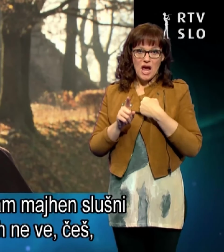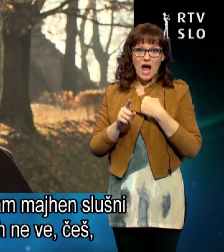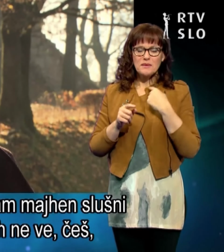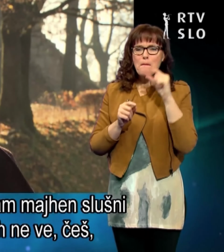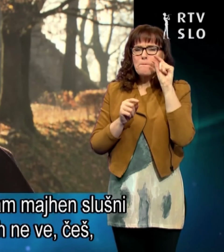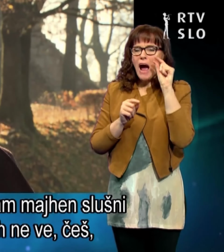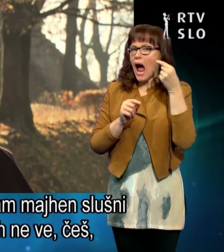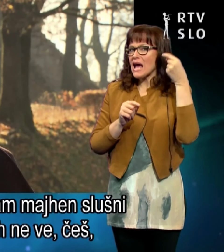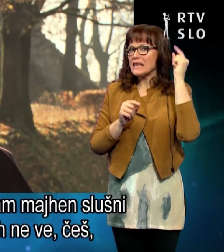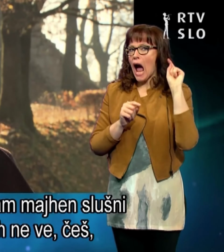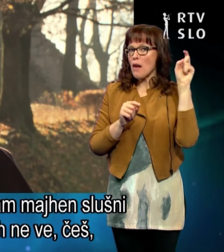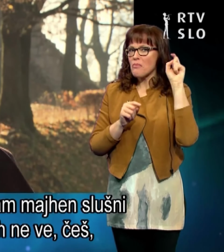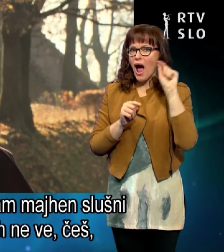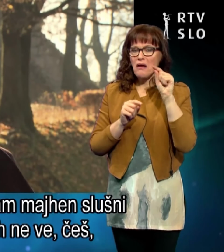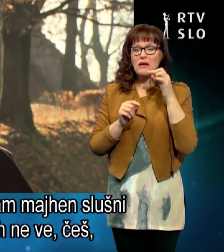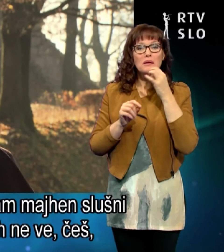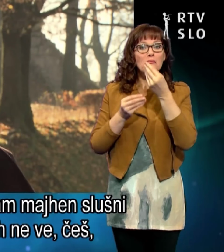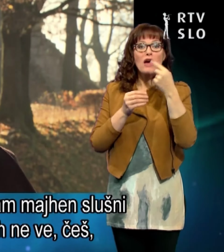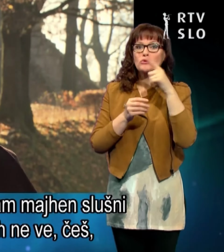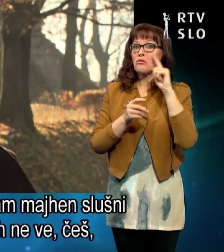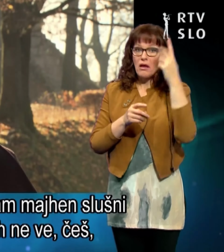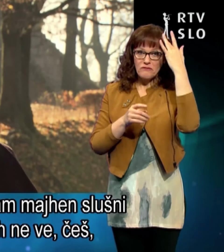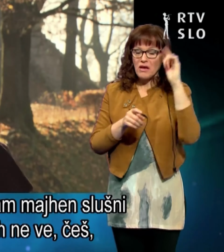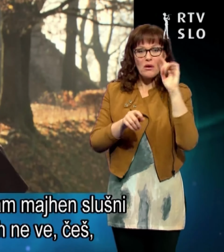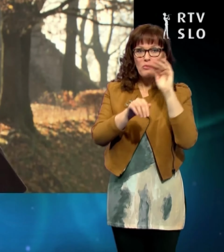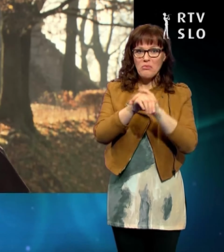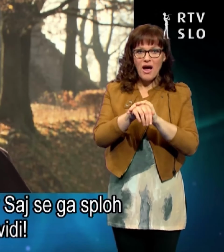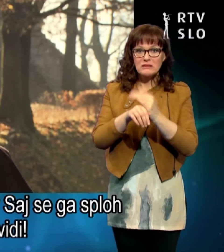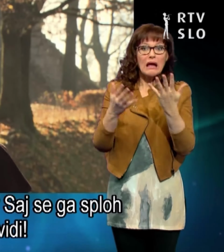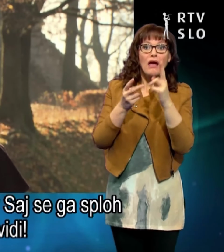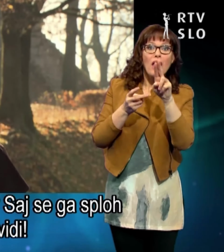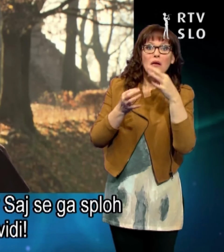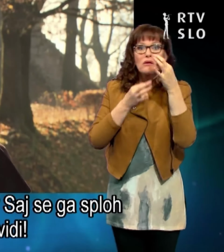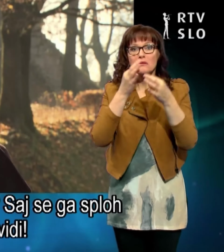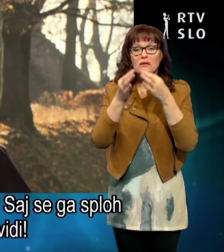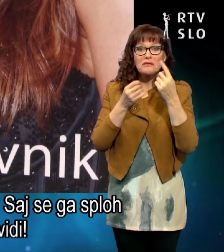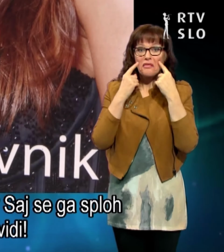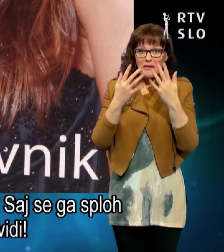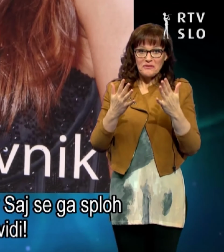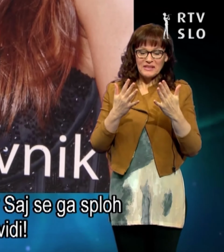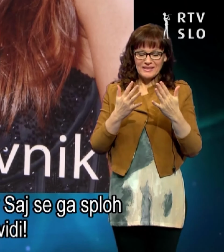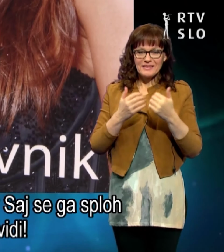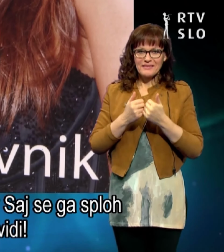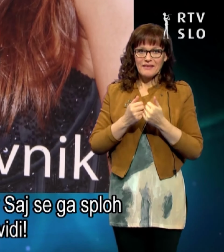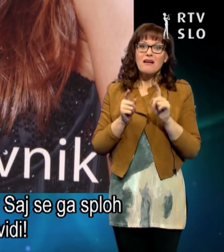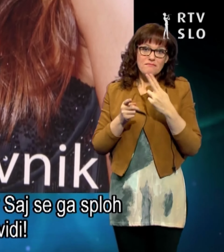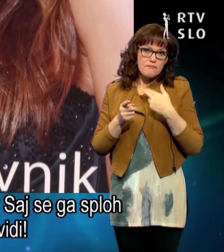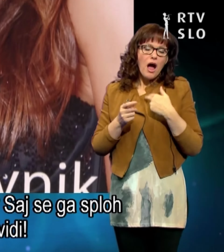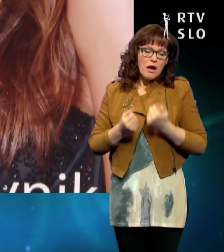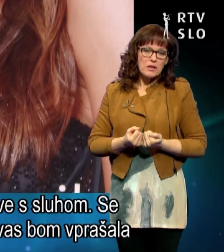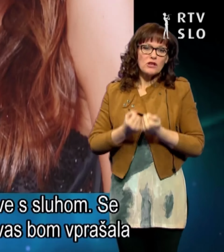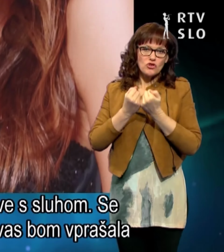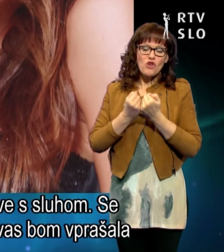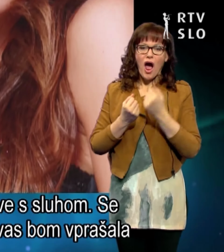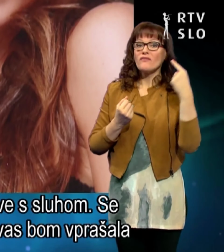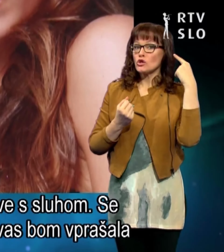imam tako majhen naslušnji aparat, marš si kdo sploh ne ve, ali pa tako, ja, kjega pa maš, tako se se ga ne vidi, In pač imam težave